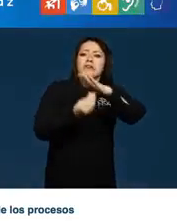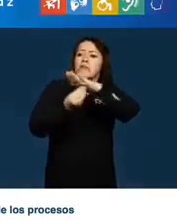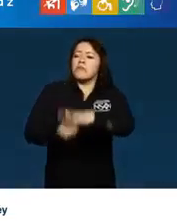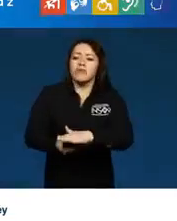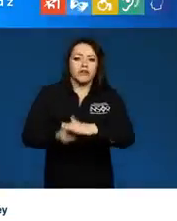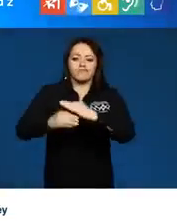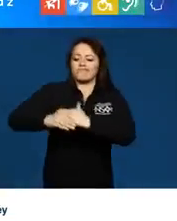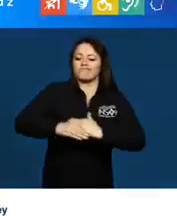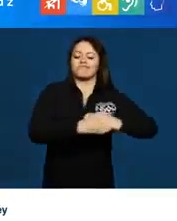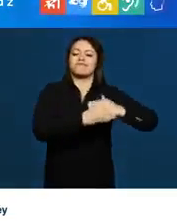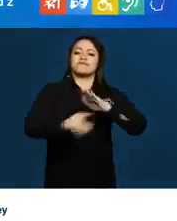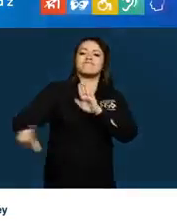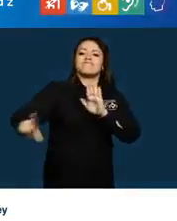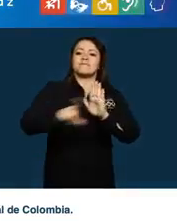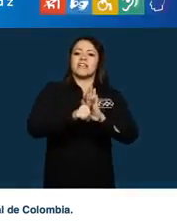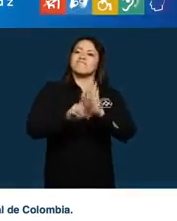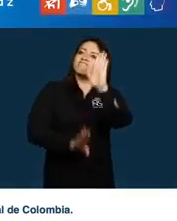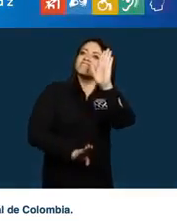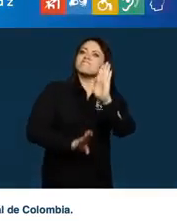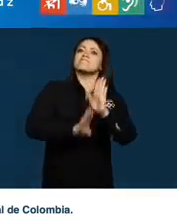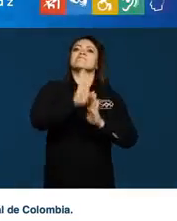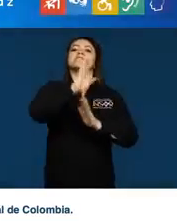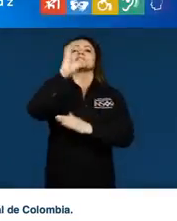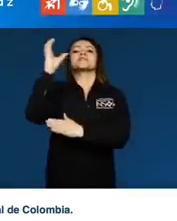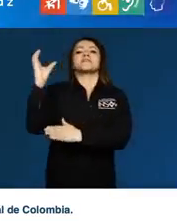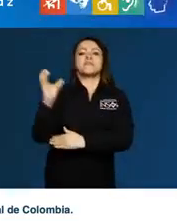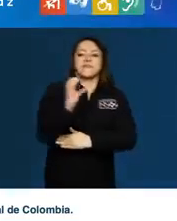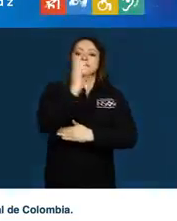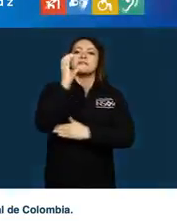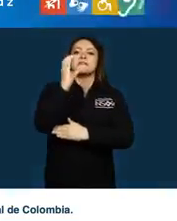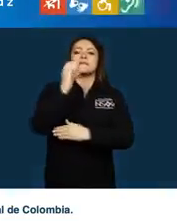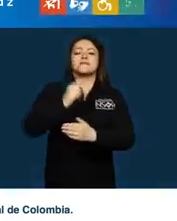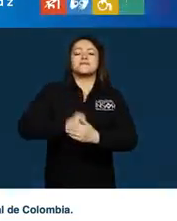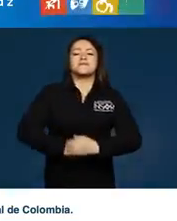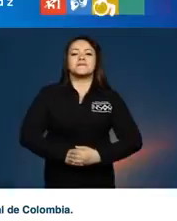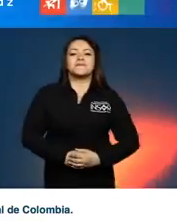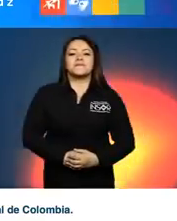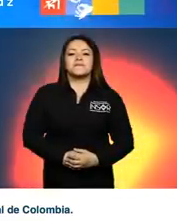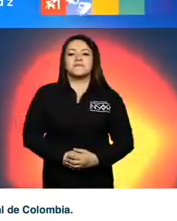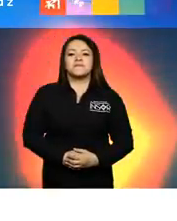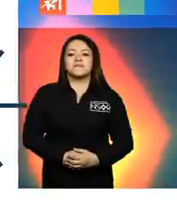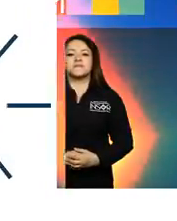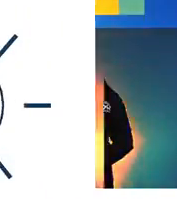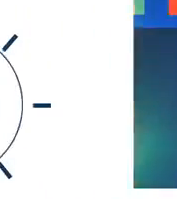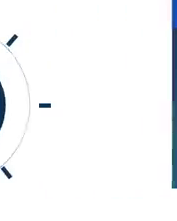procesos de igualdad ante la ley y del desarrollo económico y social de Colombia.